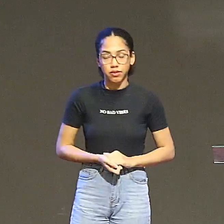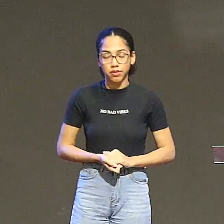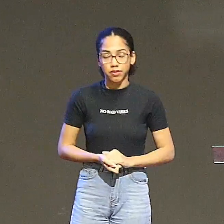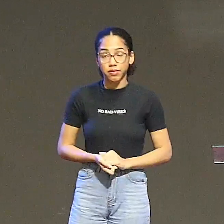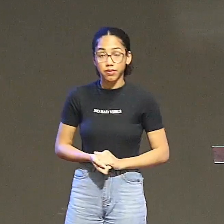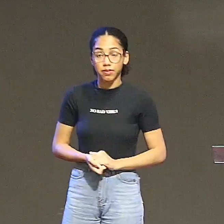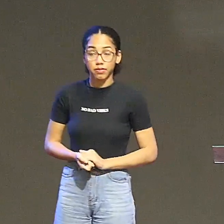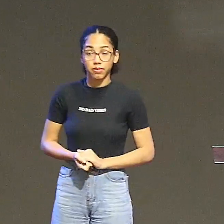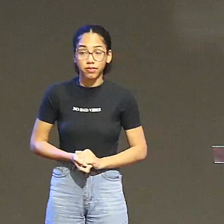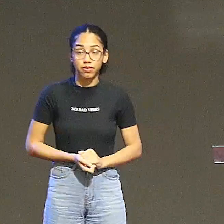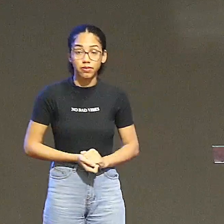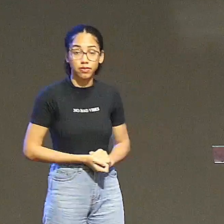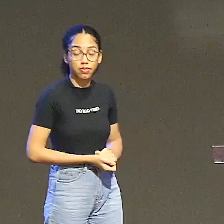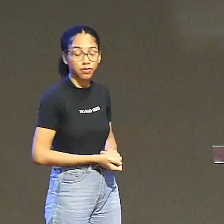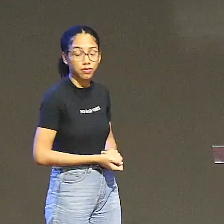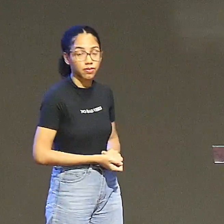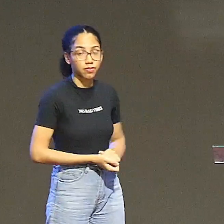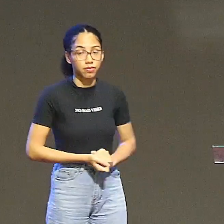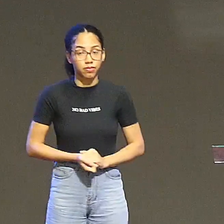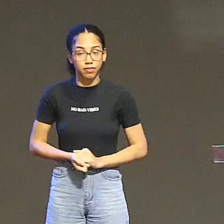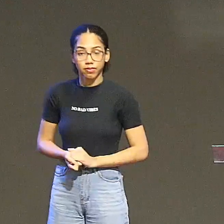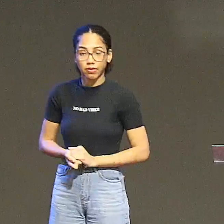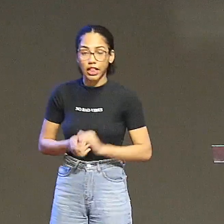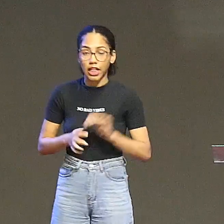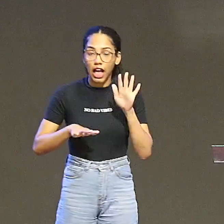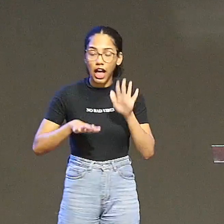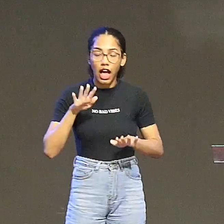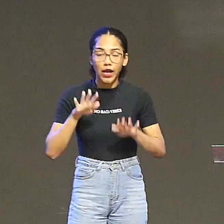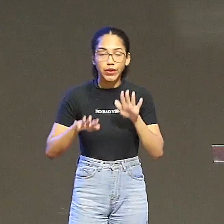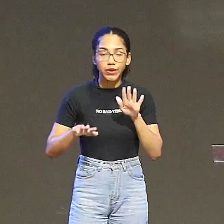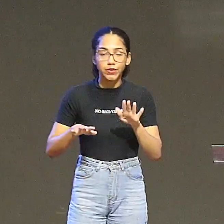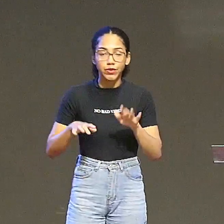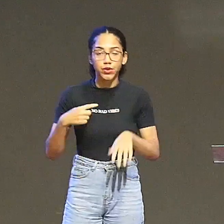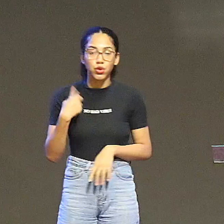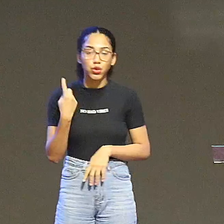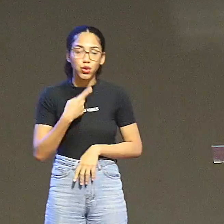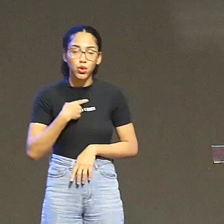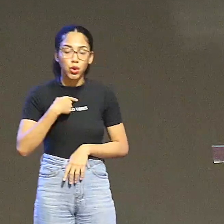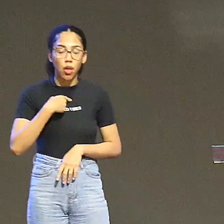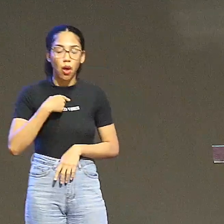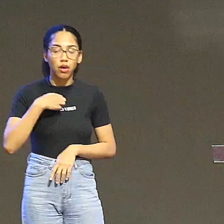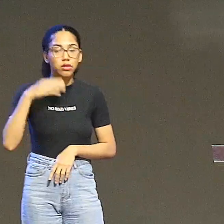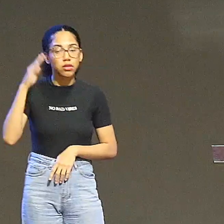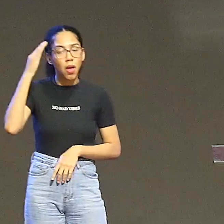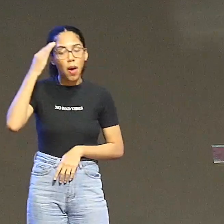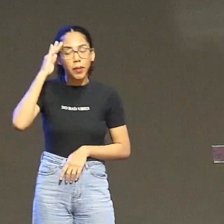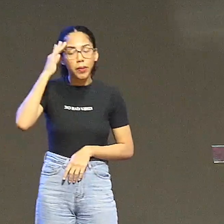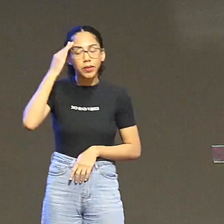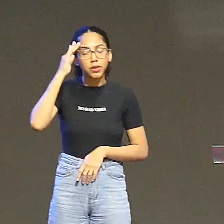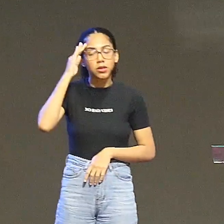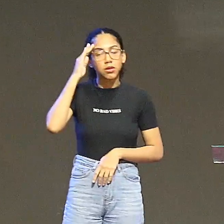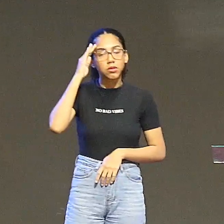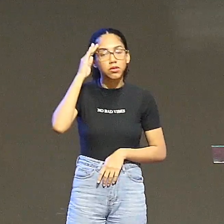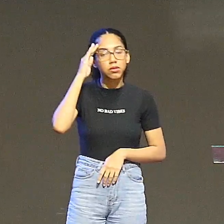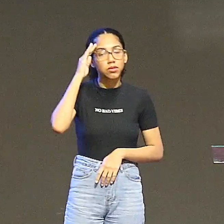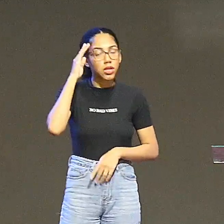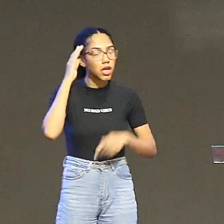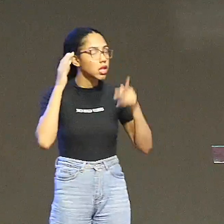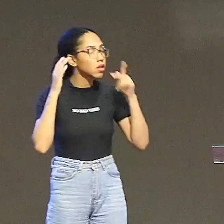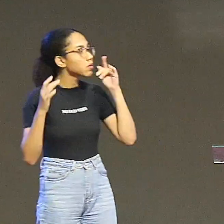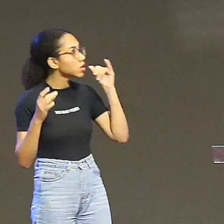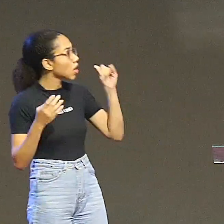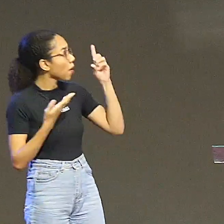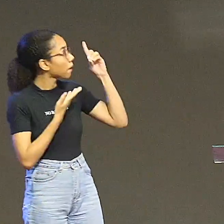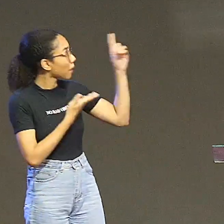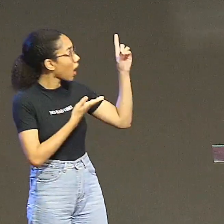vocês é que muitas vezes a gente acha que porque ele é pai ele vai se mover simplesmente porque